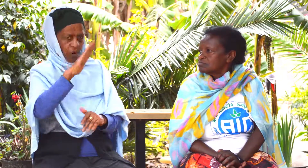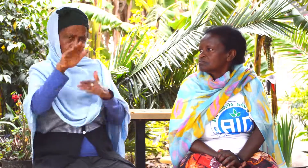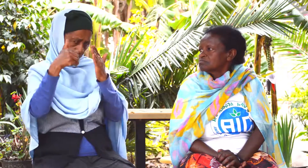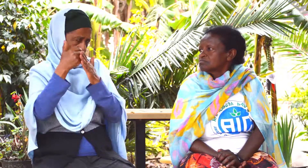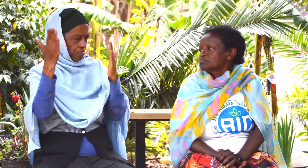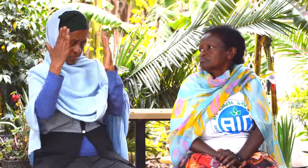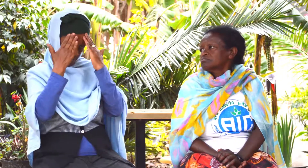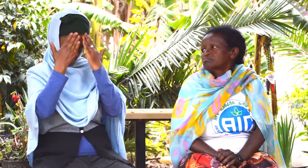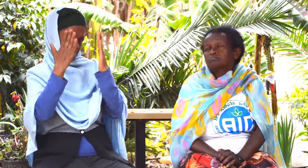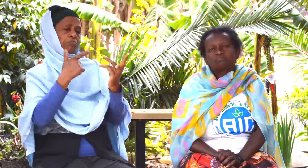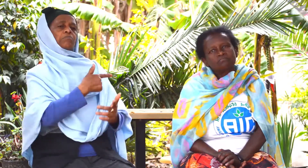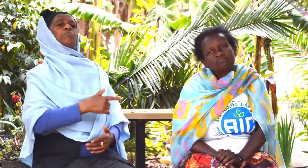ነበረ።